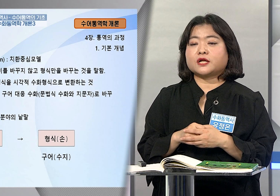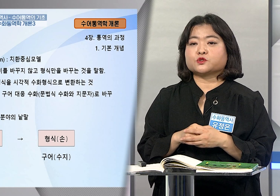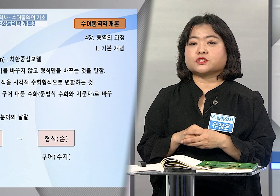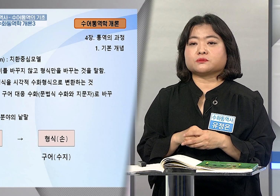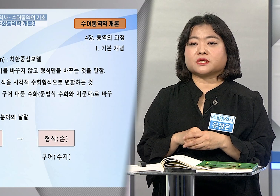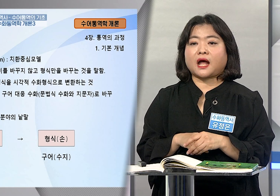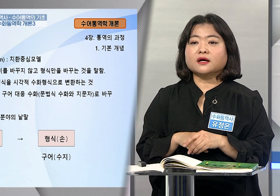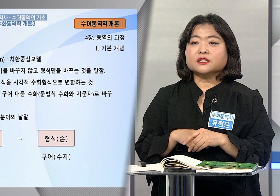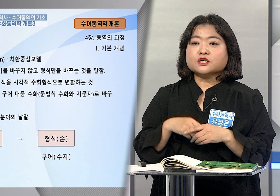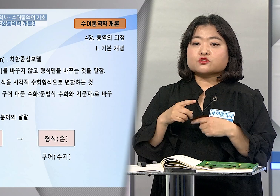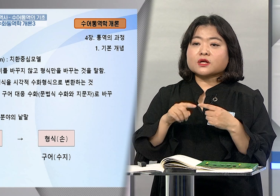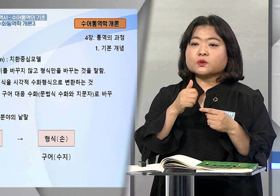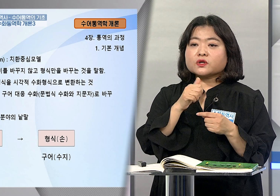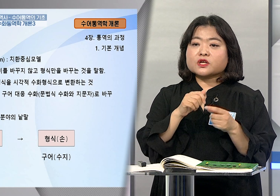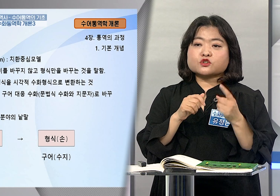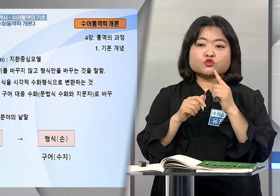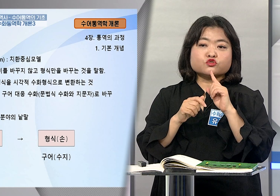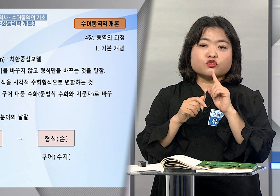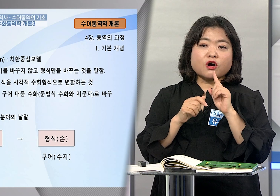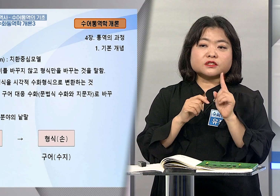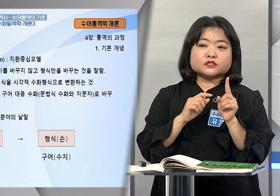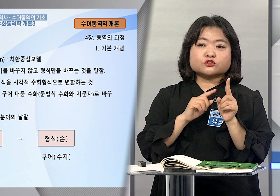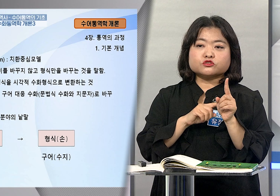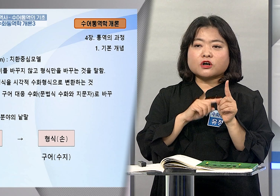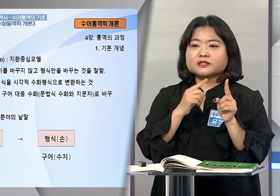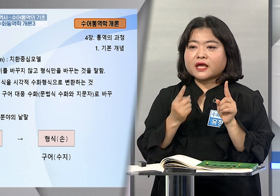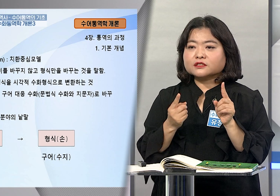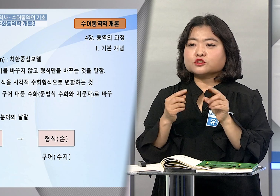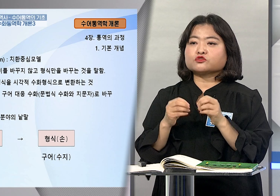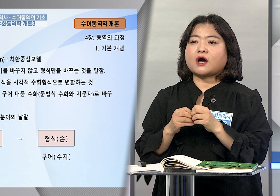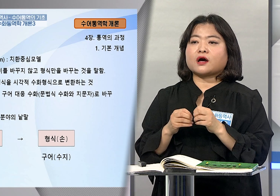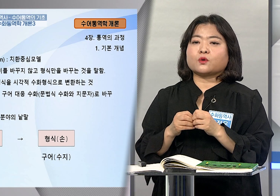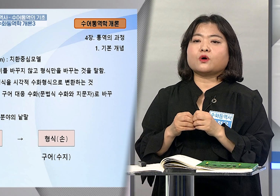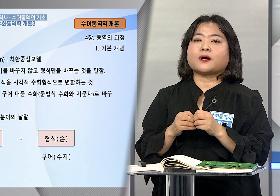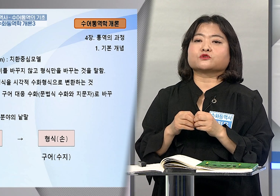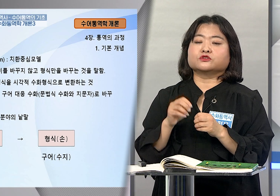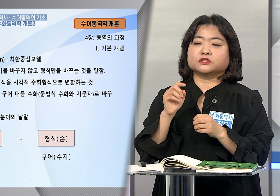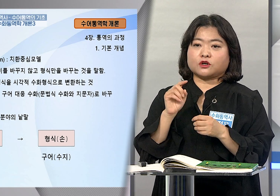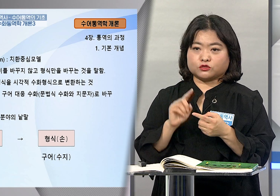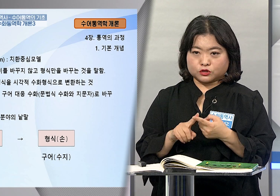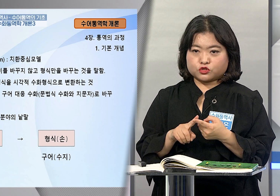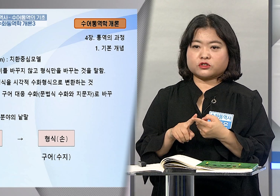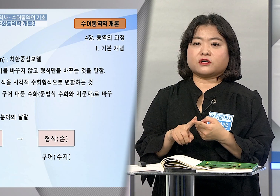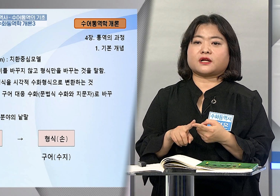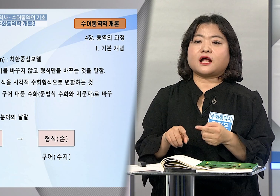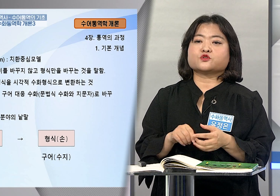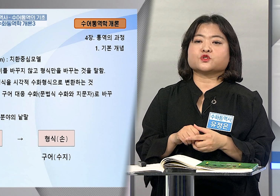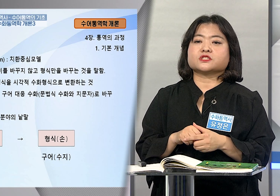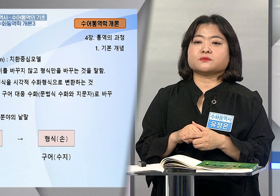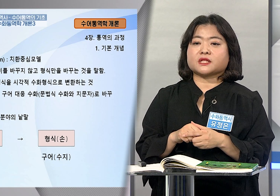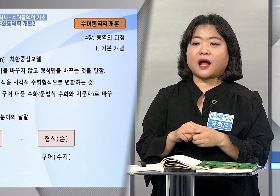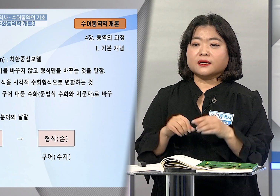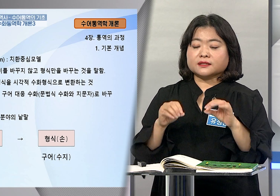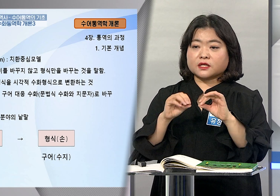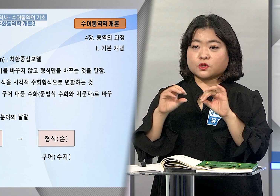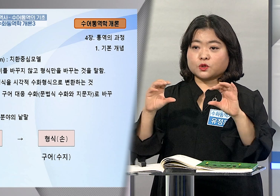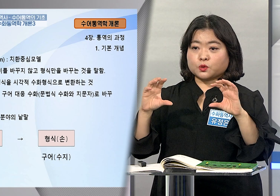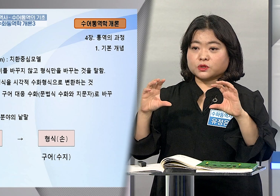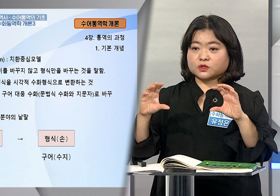수 있습니다. 수화 통역에서 구어를 구어 대응 수화로 바꾸는 경우를 추가역이라 할 수 있습니다. 그래서 이